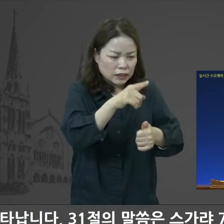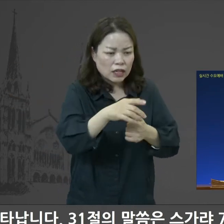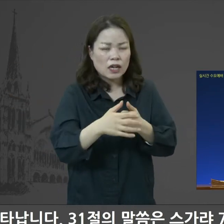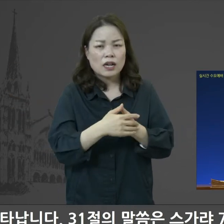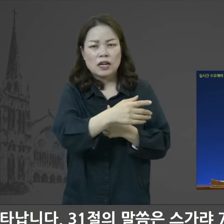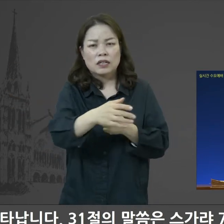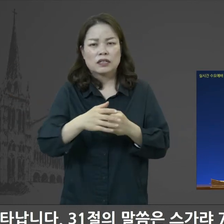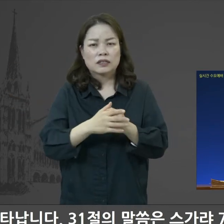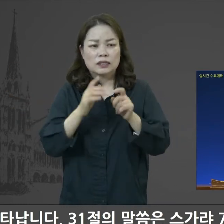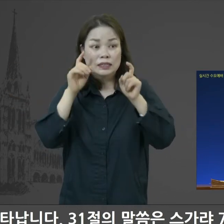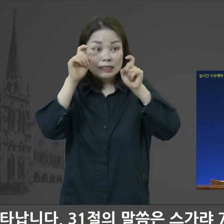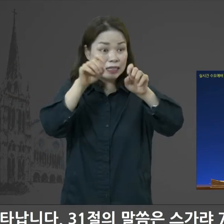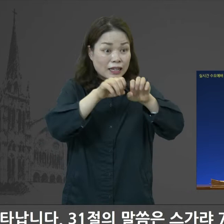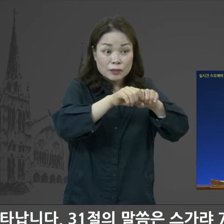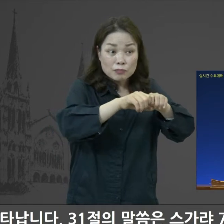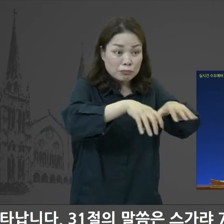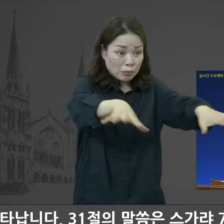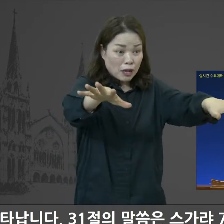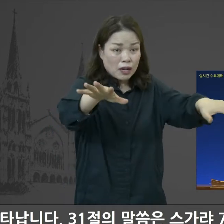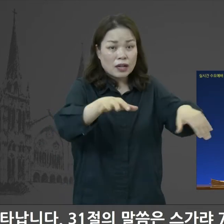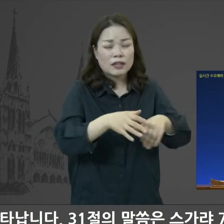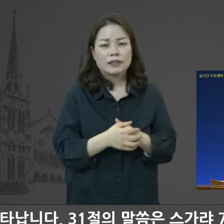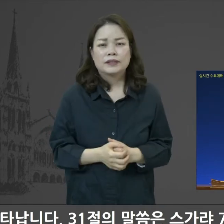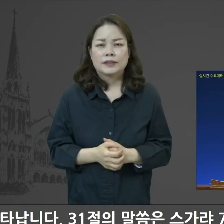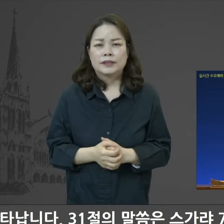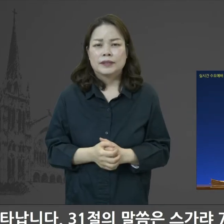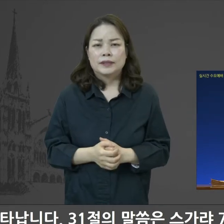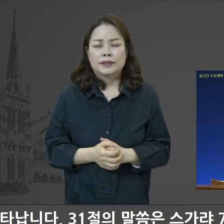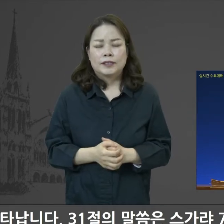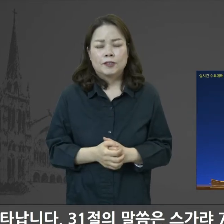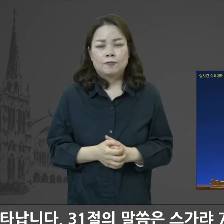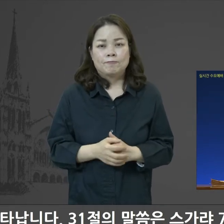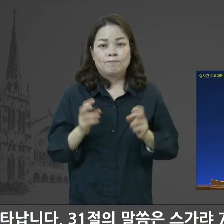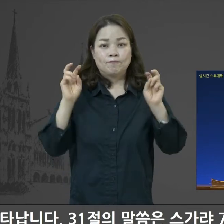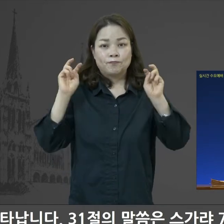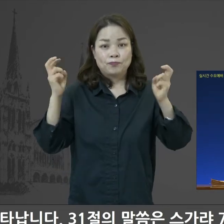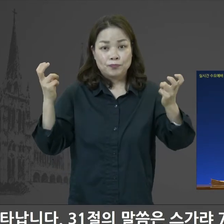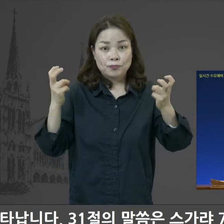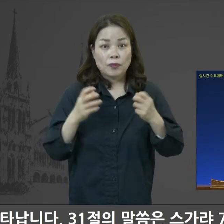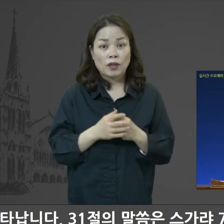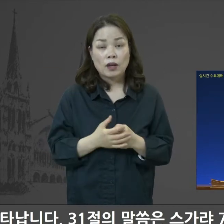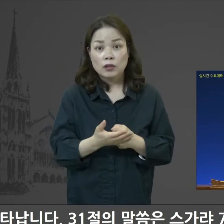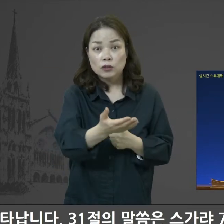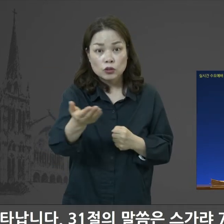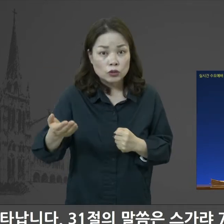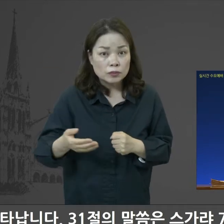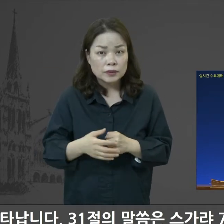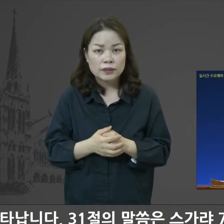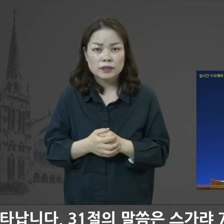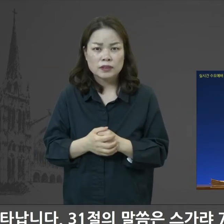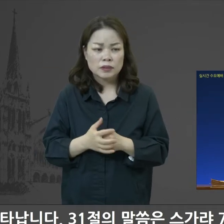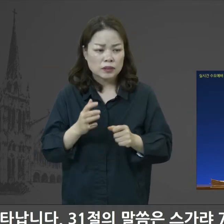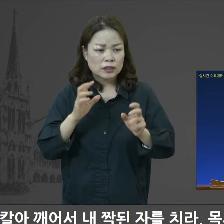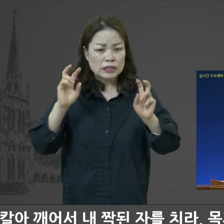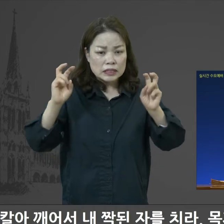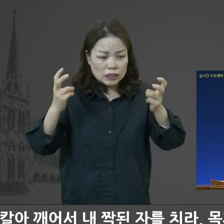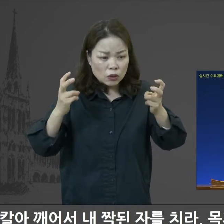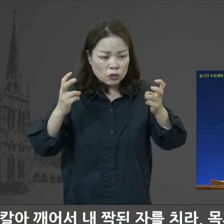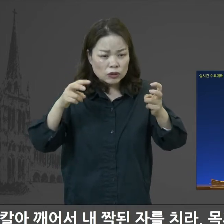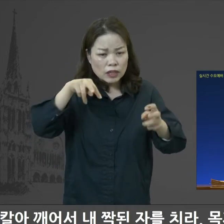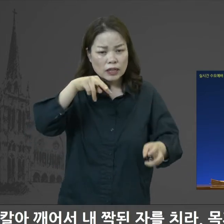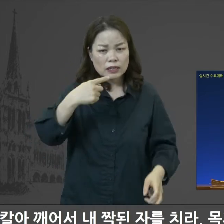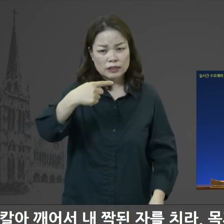양이 흩어지려니와. 이 말씀이 인용된 거예요. 그런데 여러분, 인용된 이